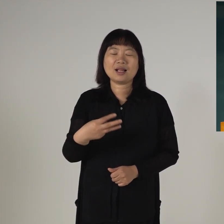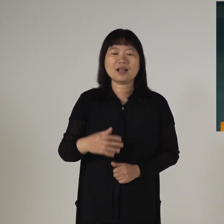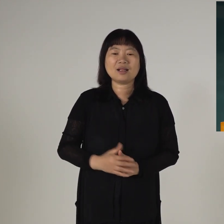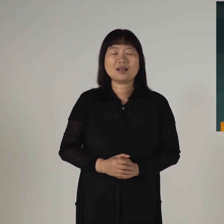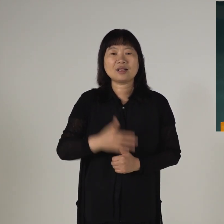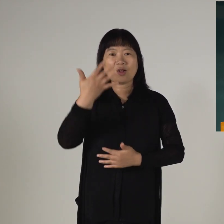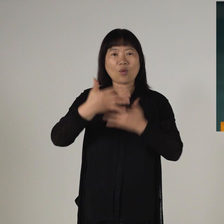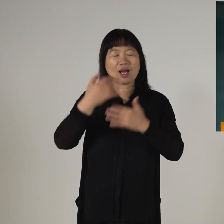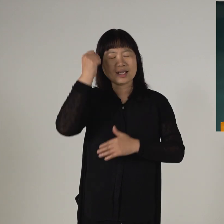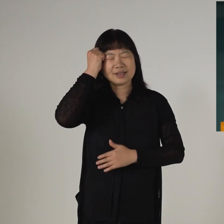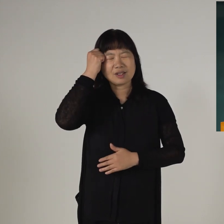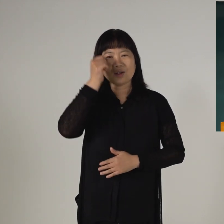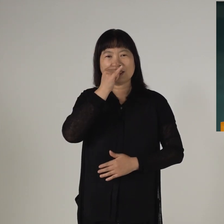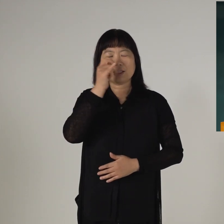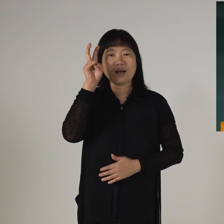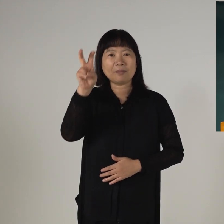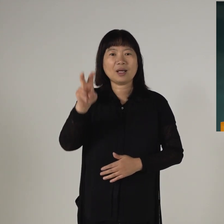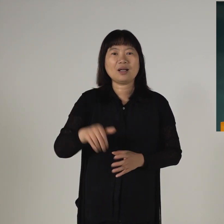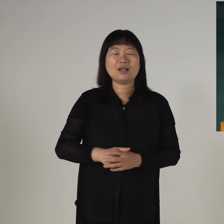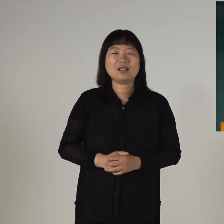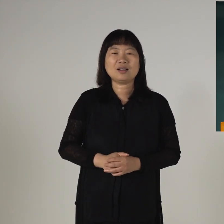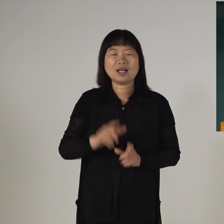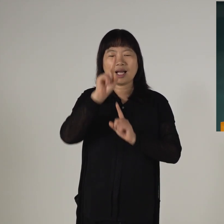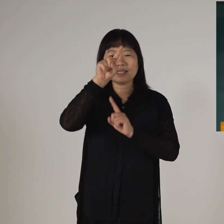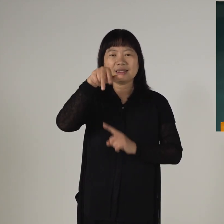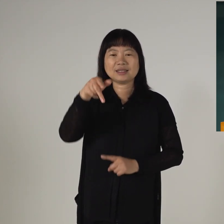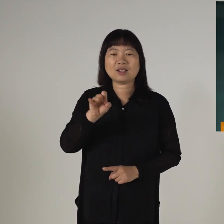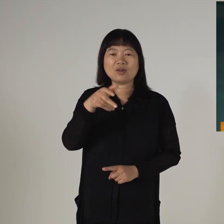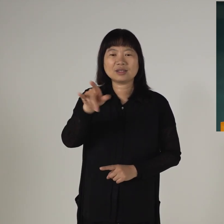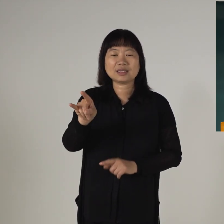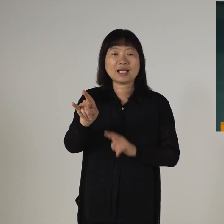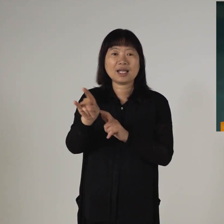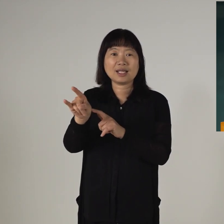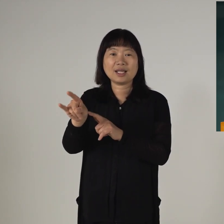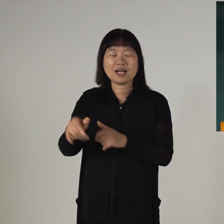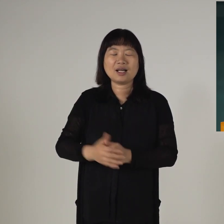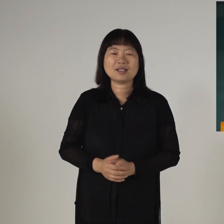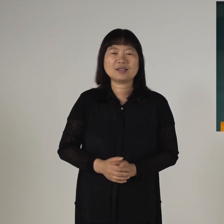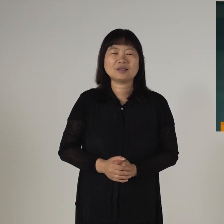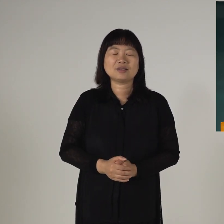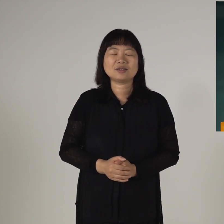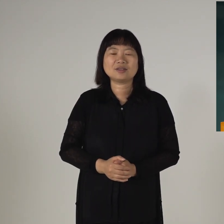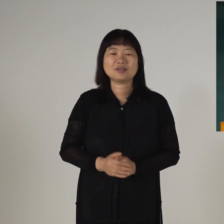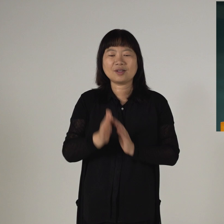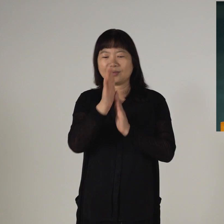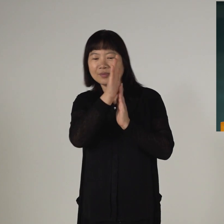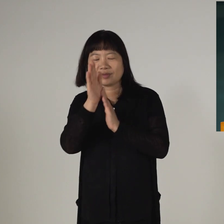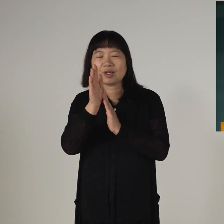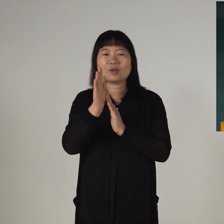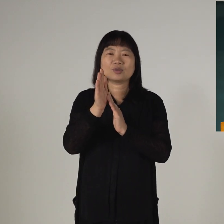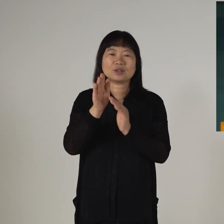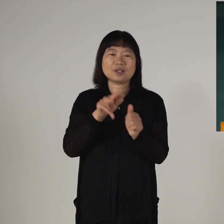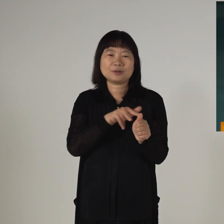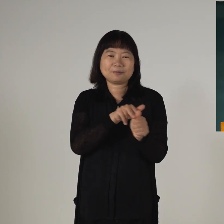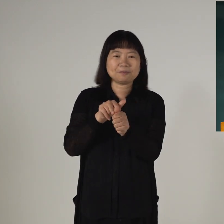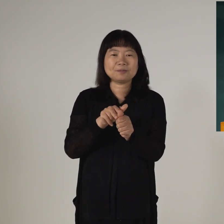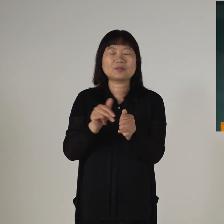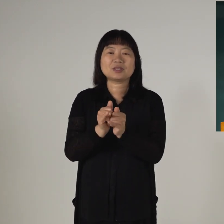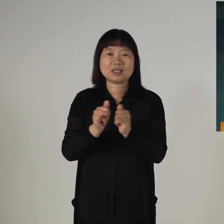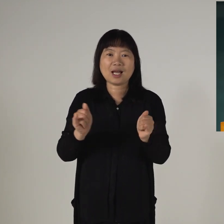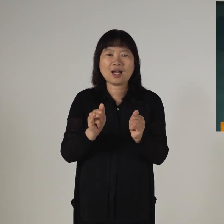거예요. 거기 이정재 씨가 이중 첩자로 나오죠. 체포가